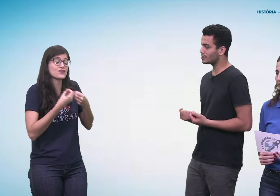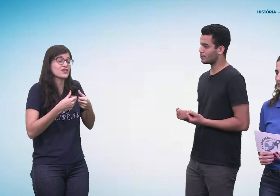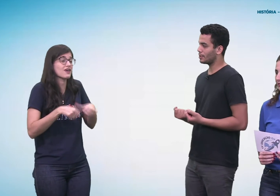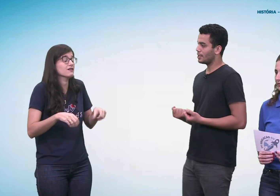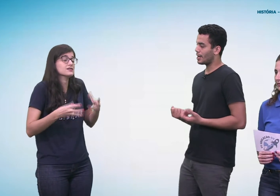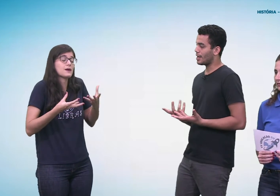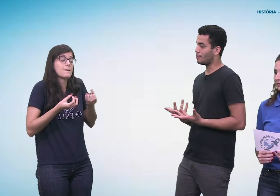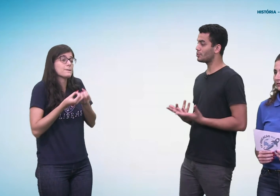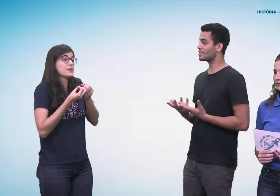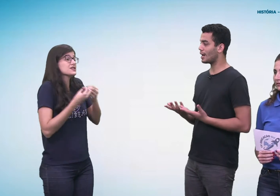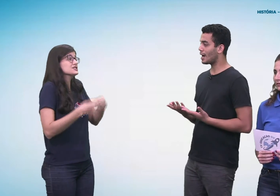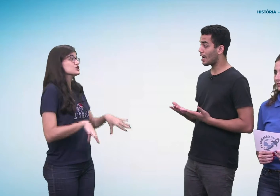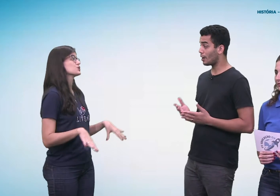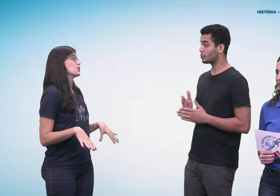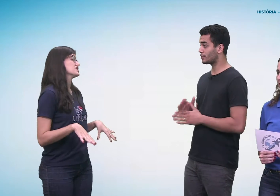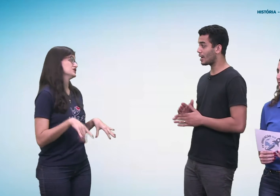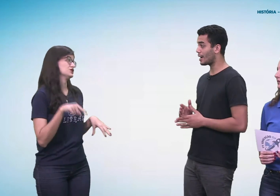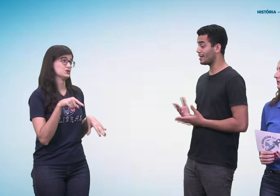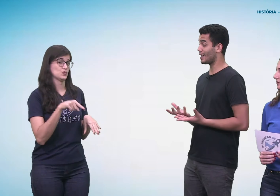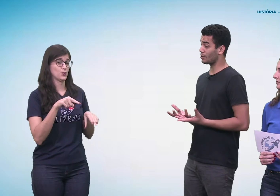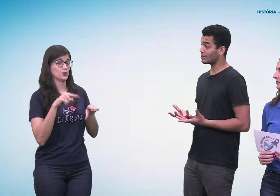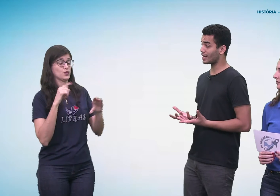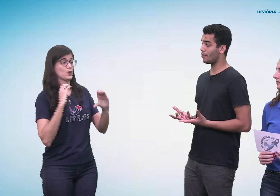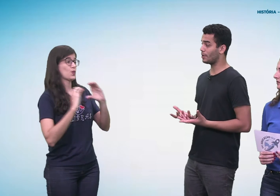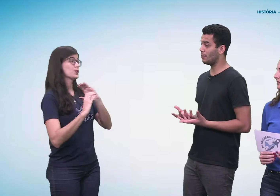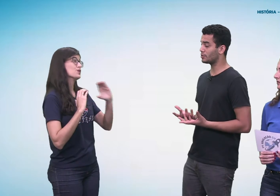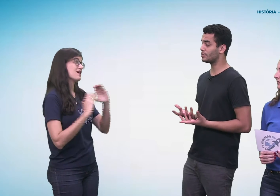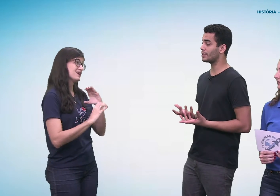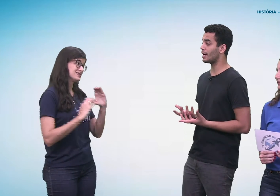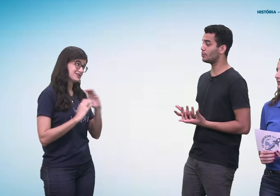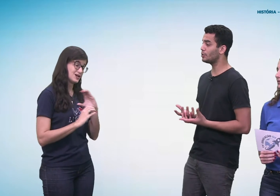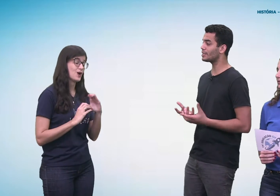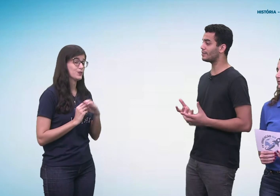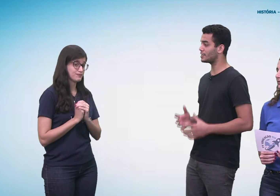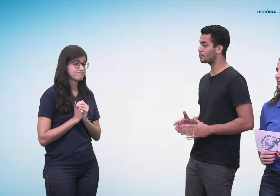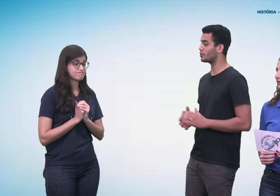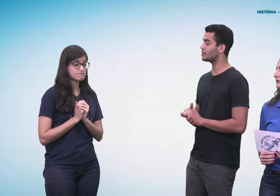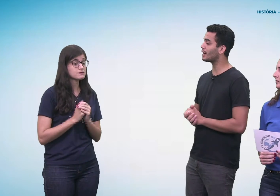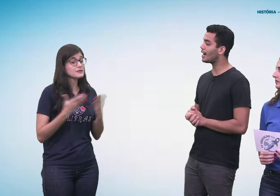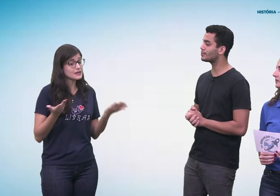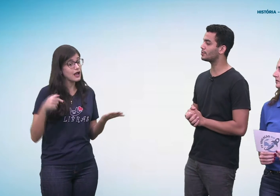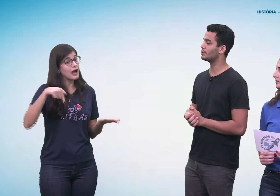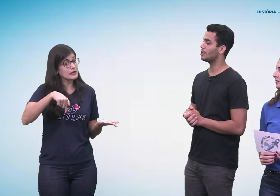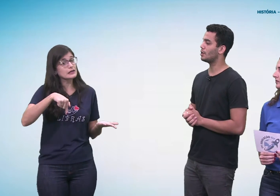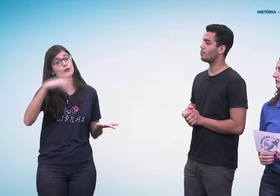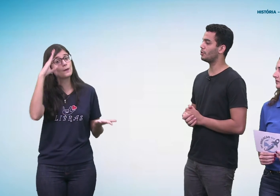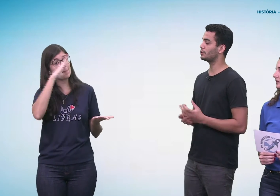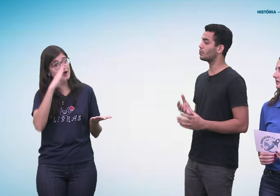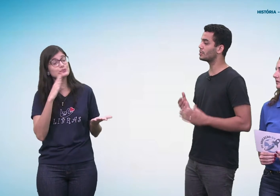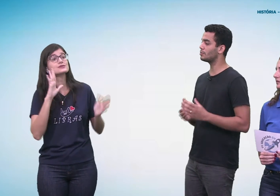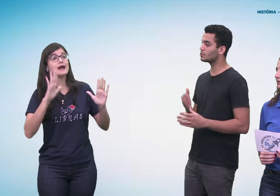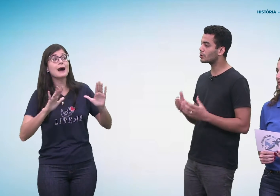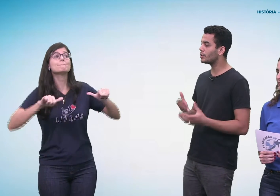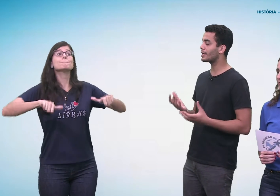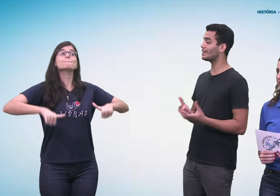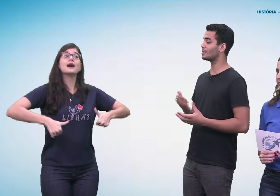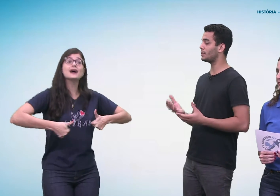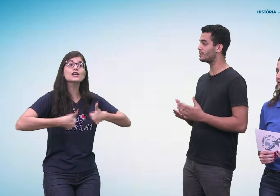precisam buscar ajudar e nós acabamos nos saindo muitas vezes prejudicados, pois não conseguimos nos comunicar, estabelecer